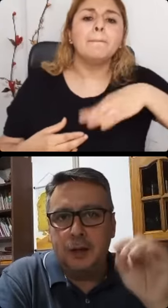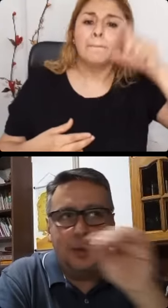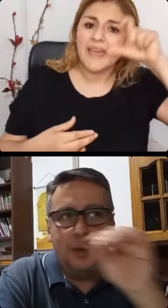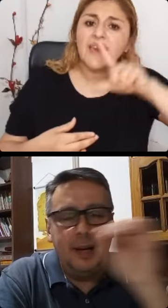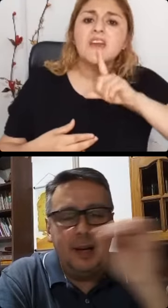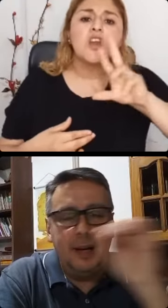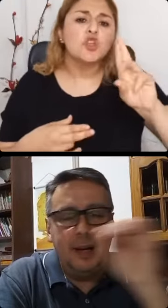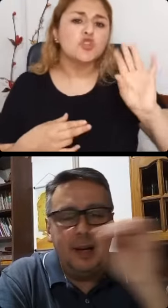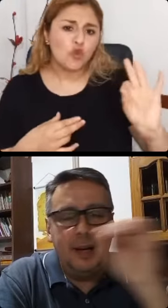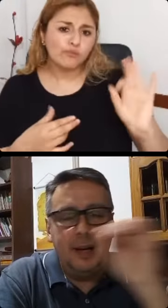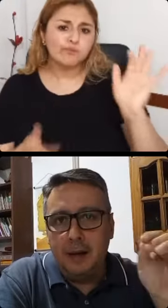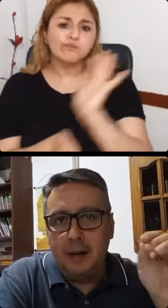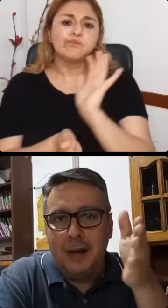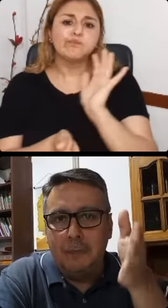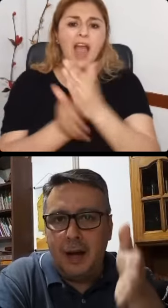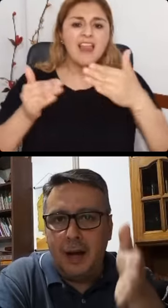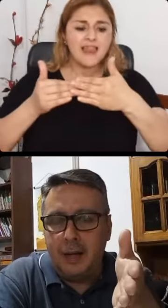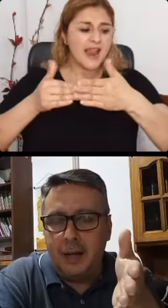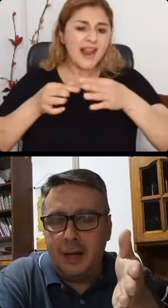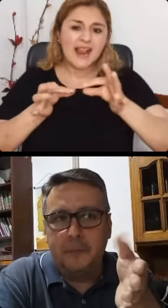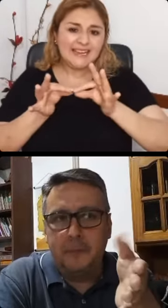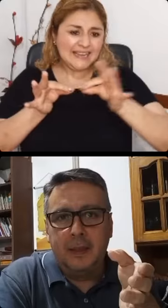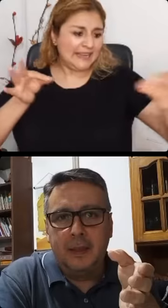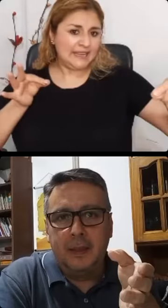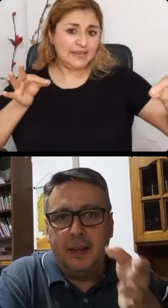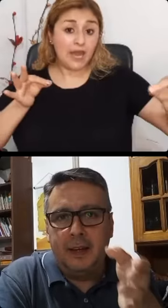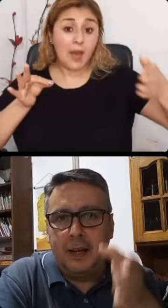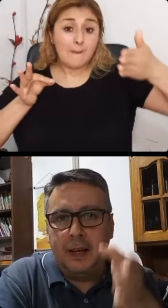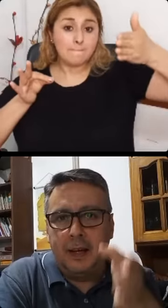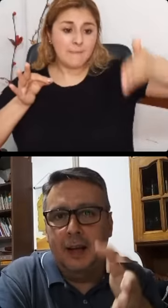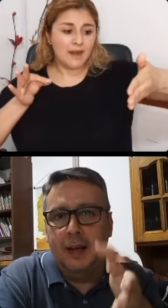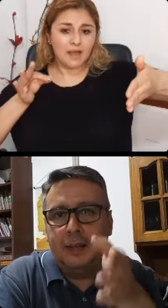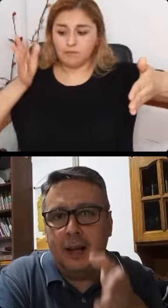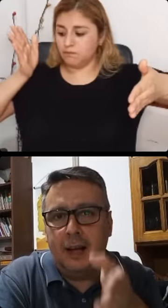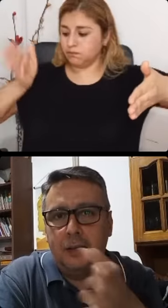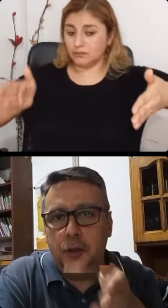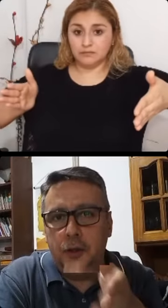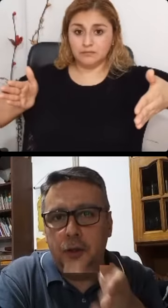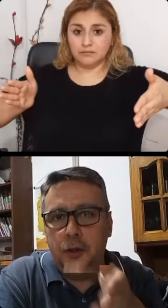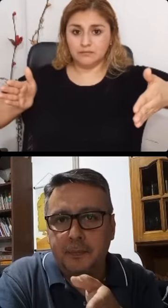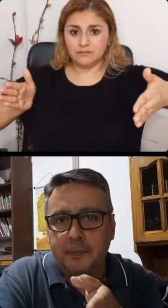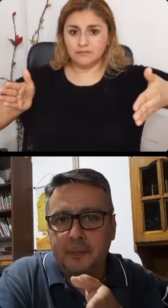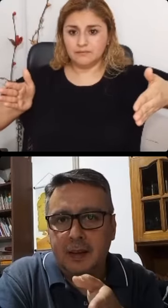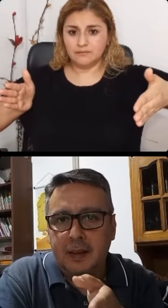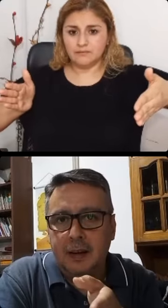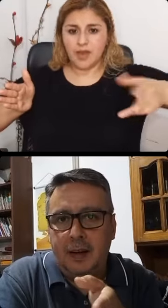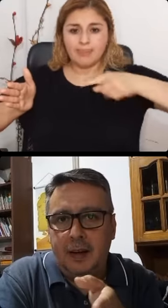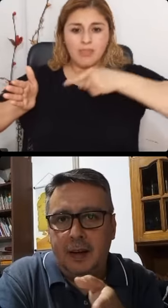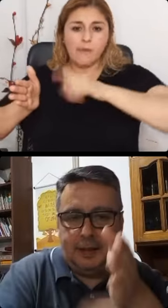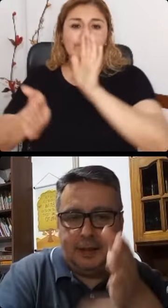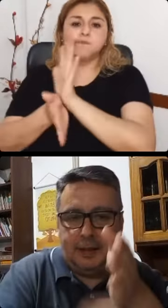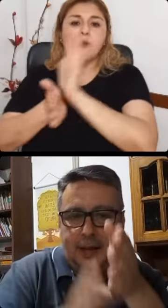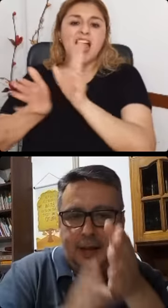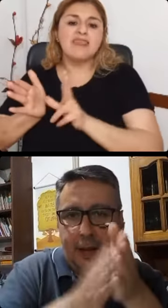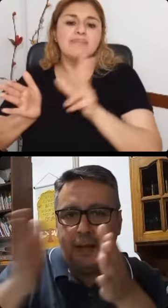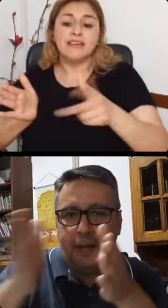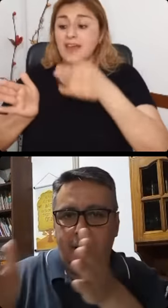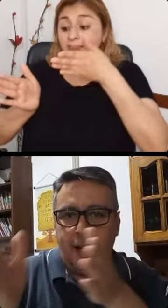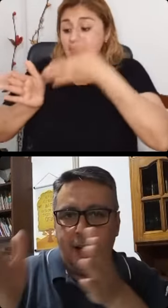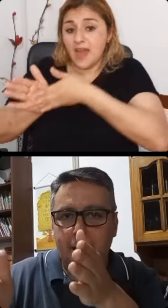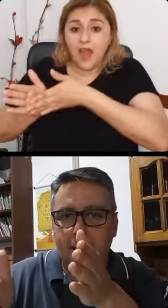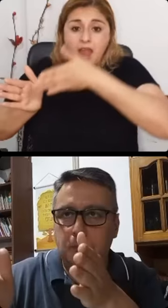es una línea o una marca que determina que tal cosa es de acá